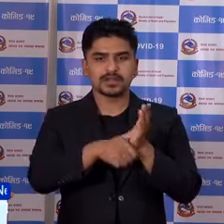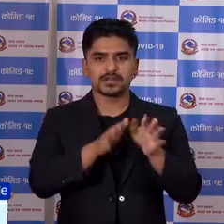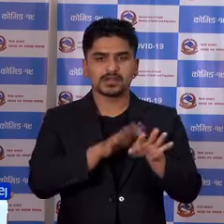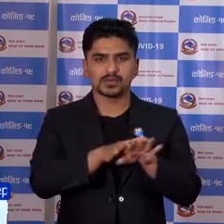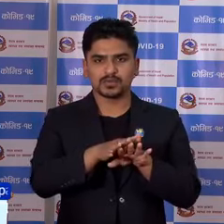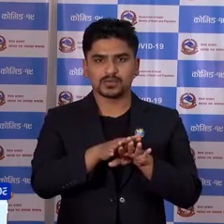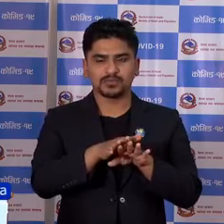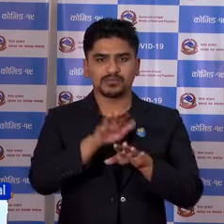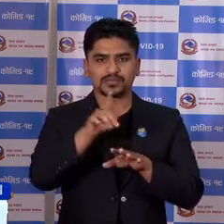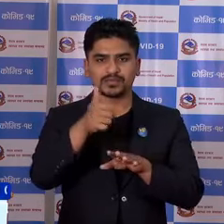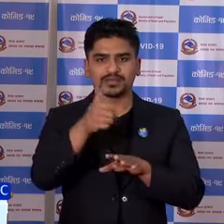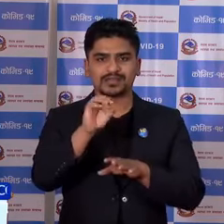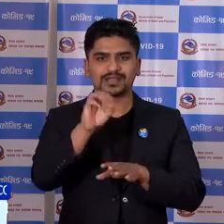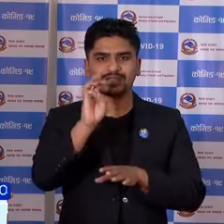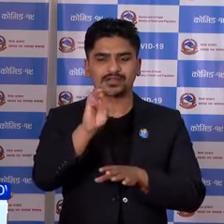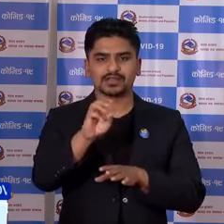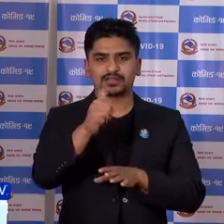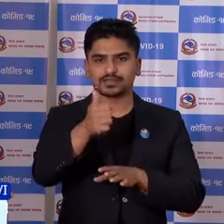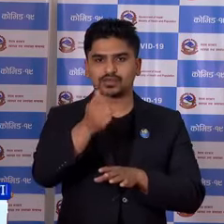परीक्षणहरूको संख्या